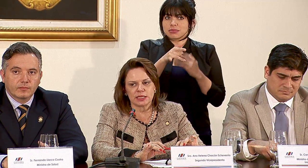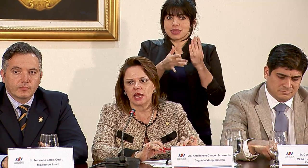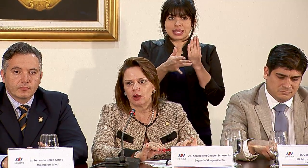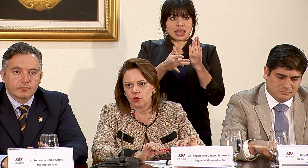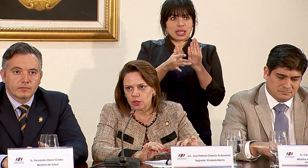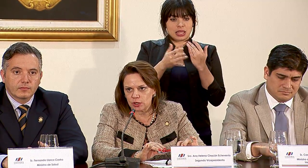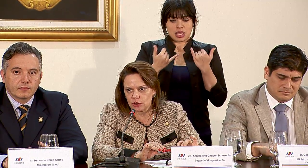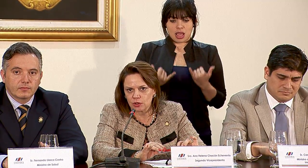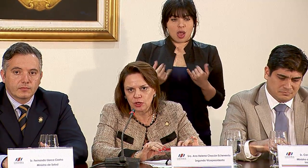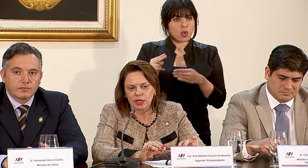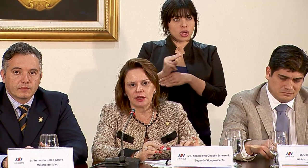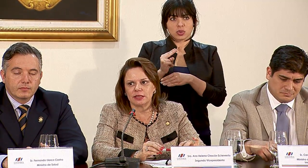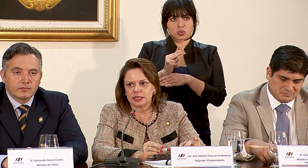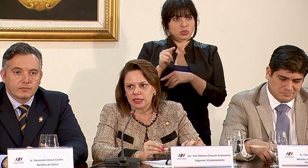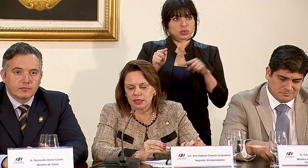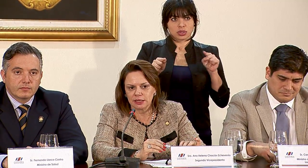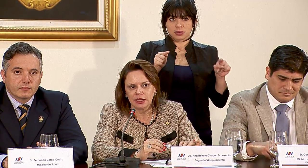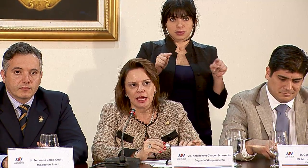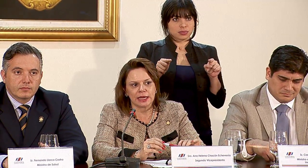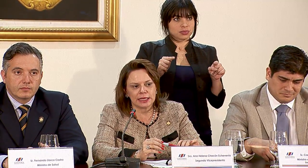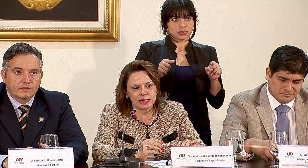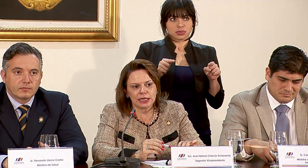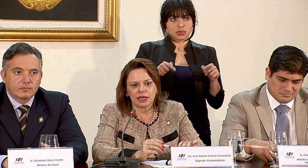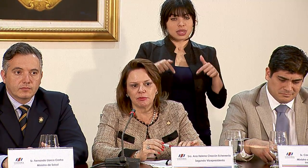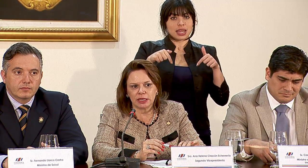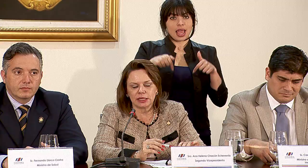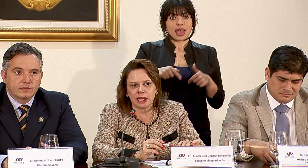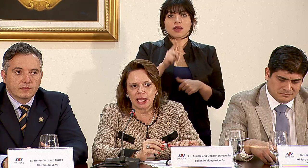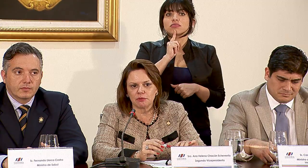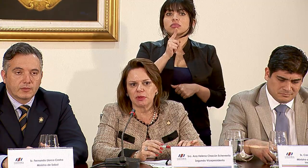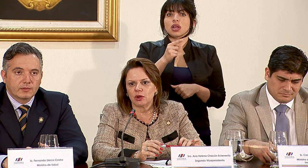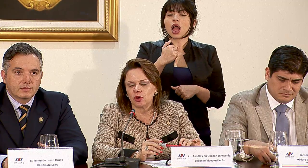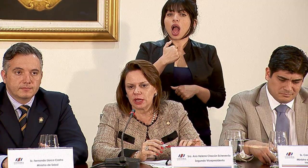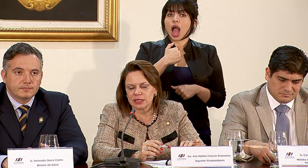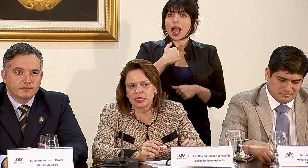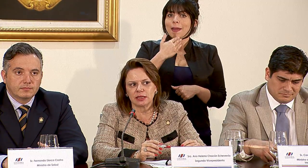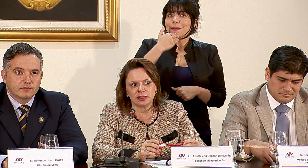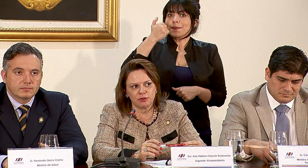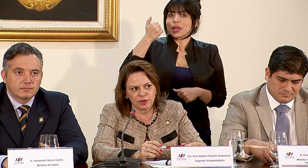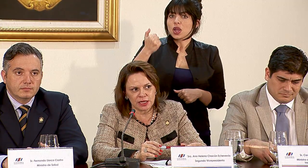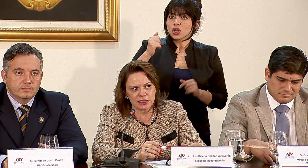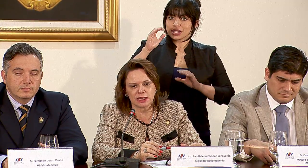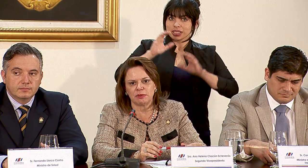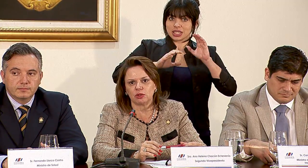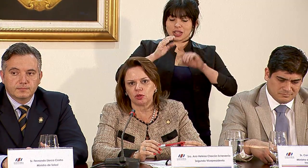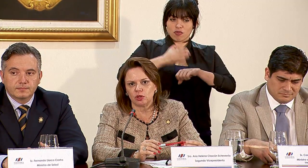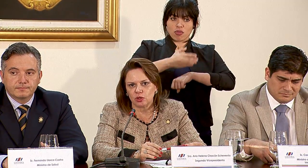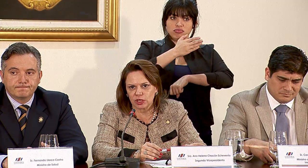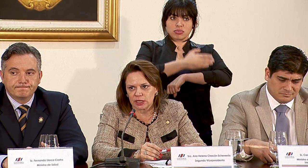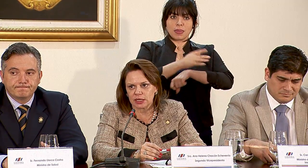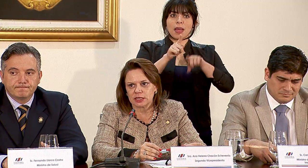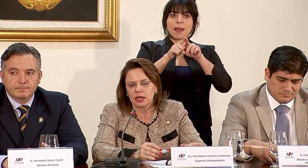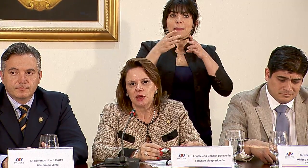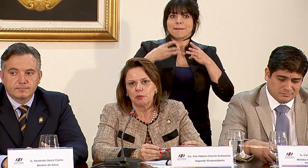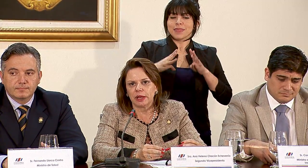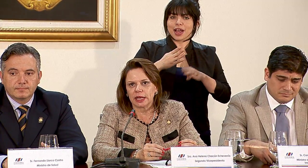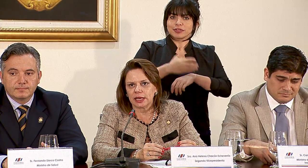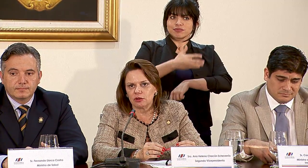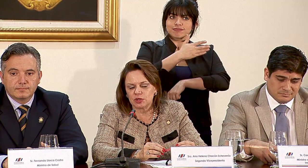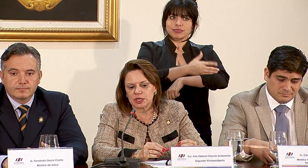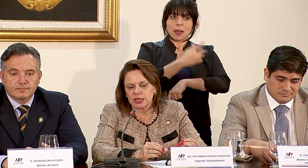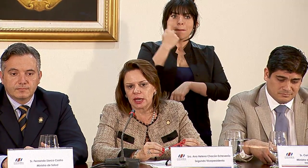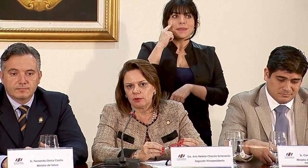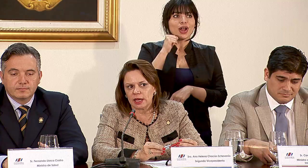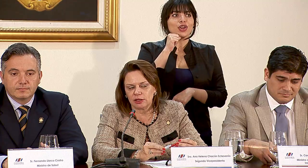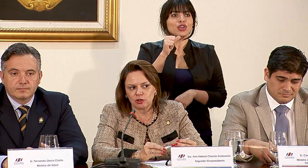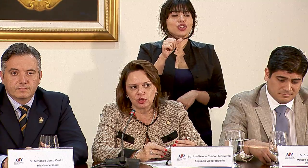se utiliza hoy es decir aquí realmente hay mejoras científicas y metodológicas para